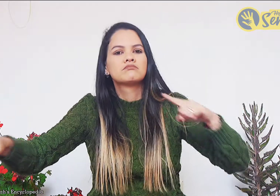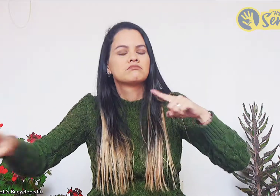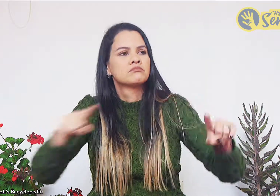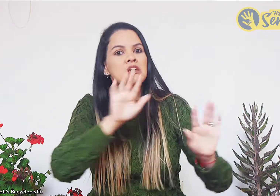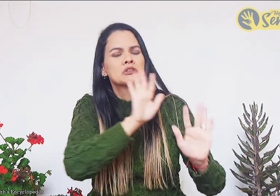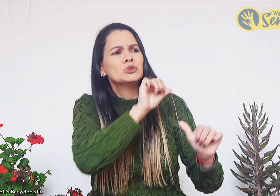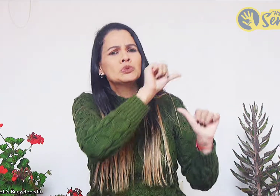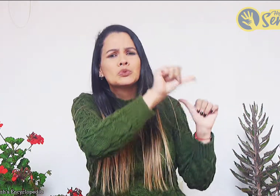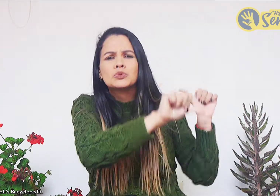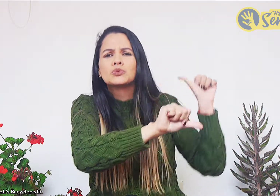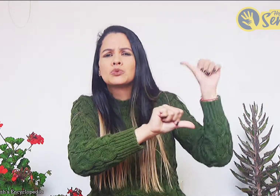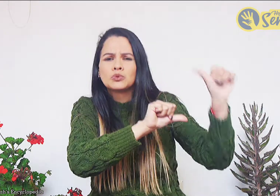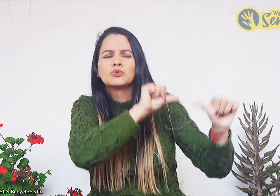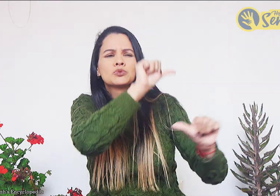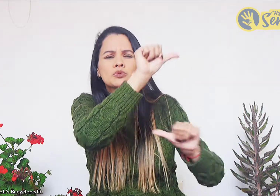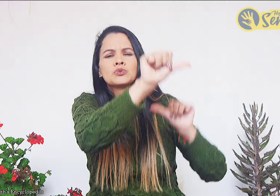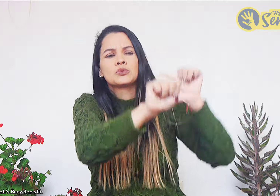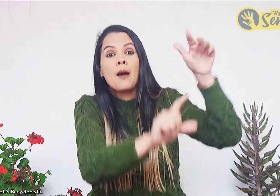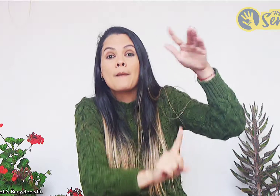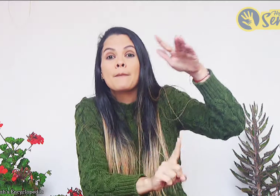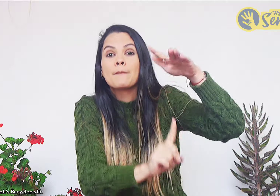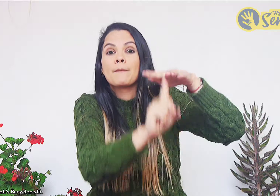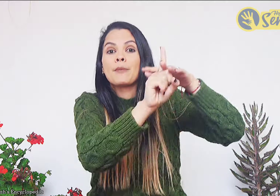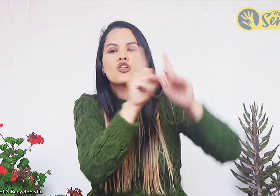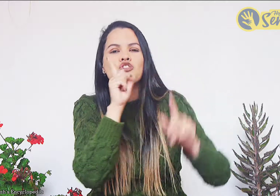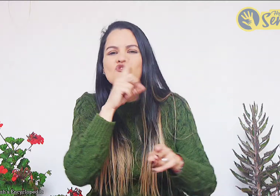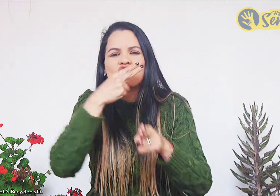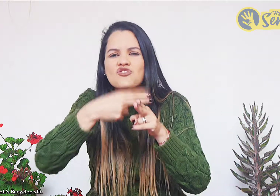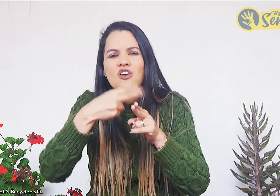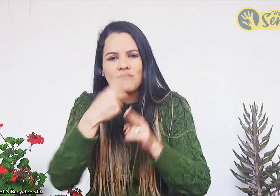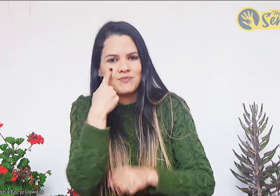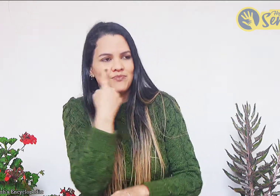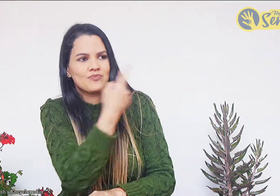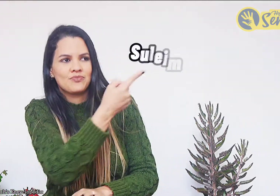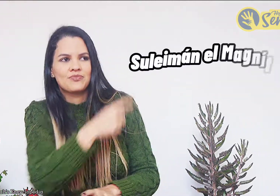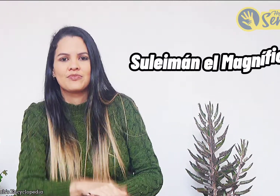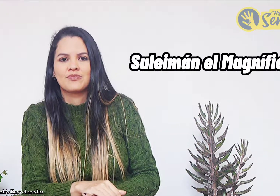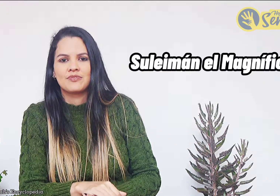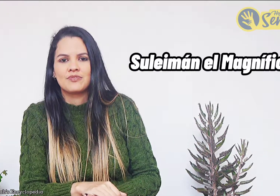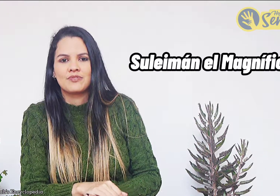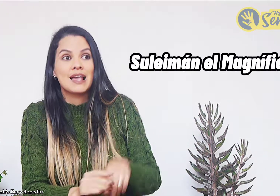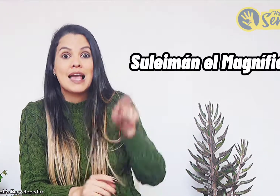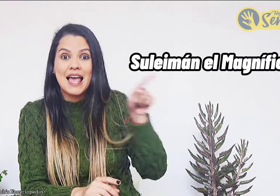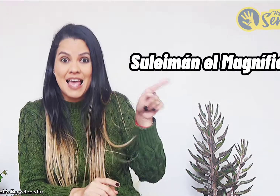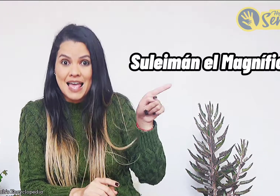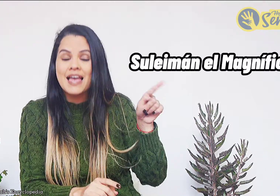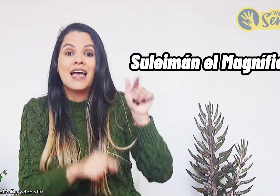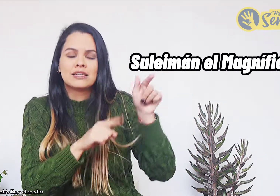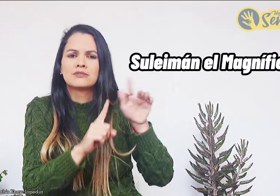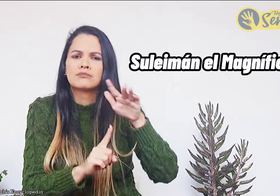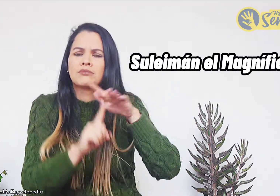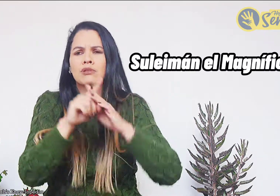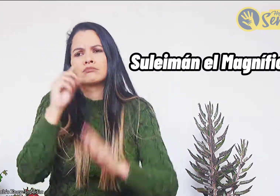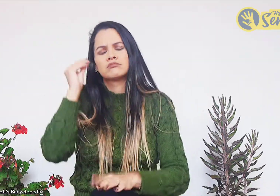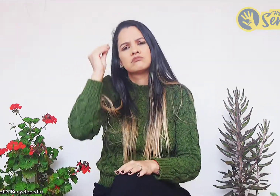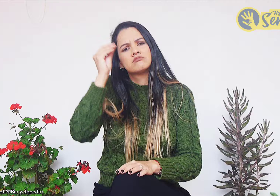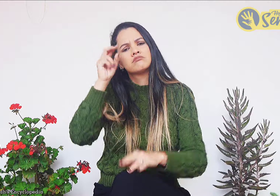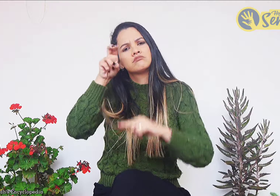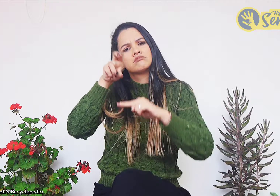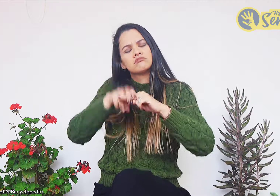podían escuchar su voz. De esa manera se vino haciendo durante muchos años hasta que un hombre, de nombre Suleiman el Magnífico,